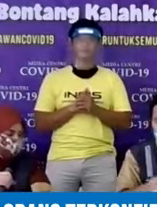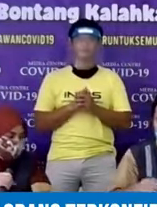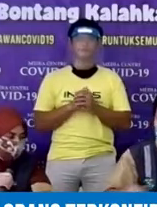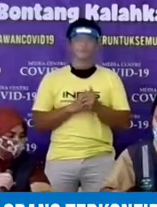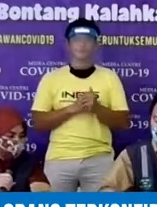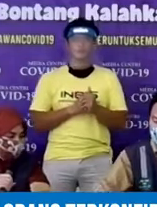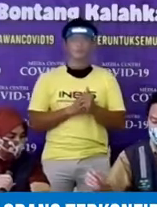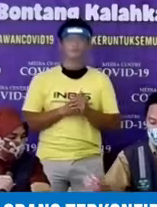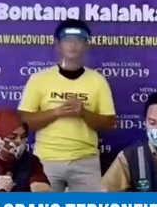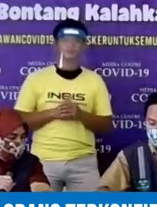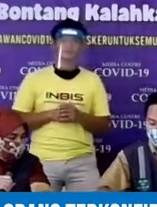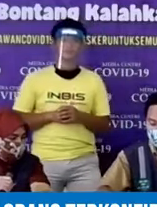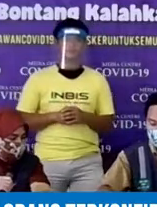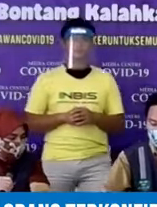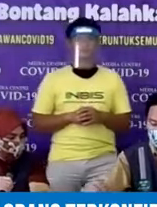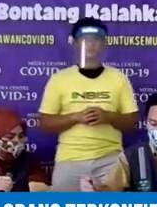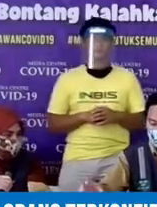contraster